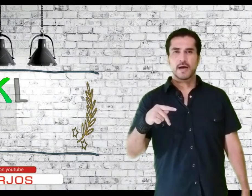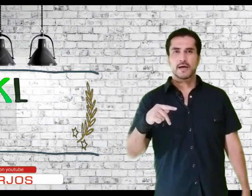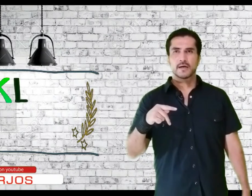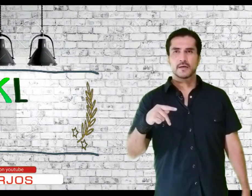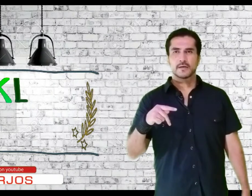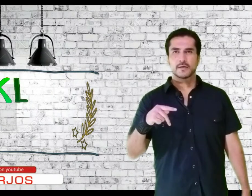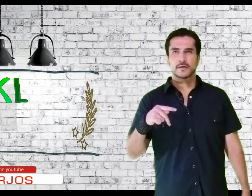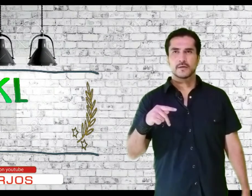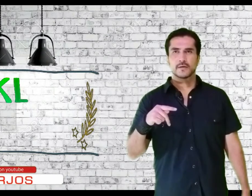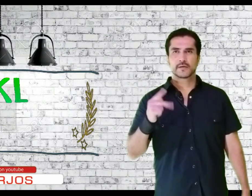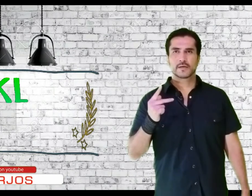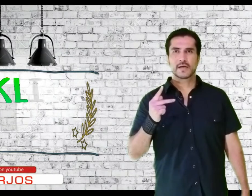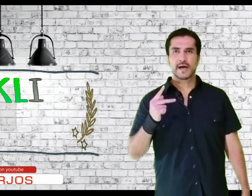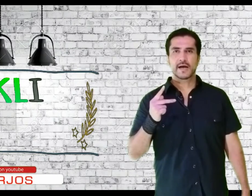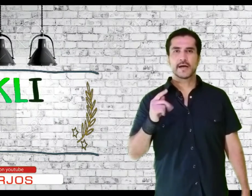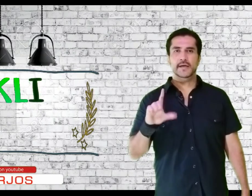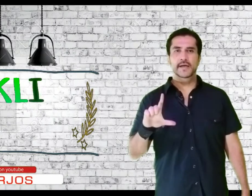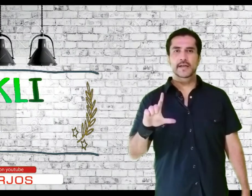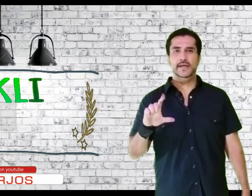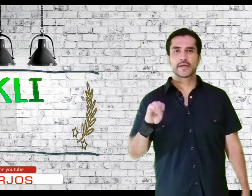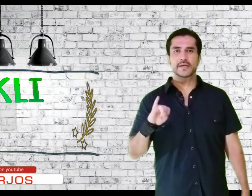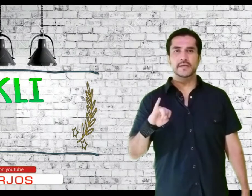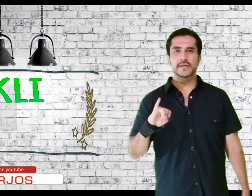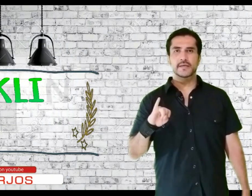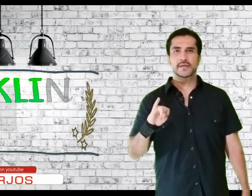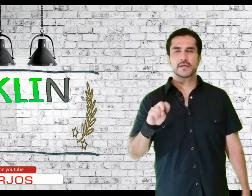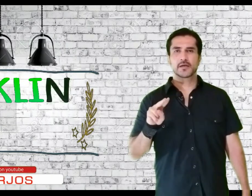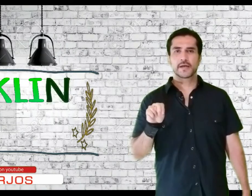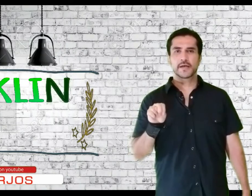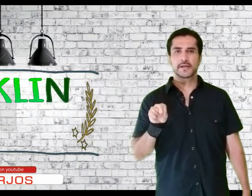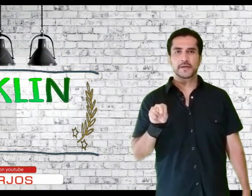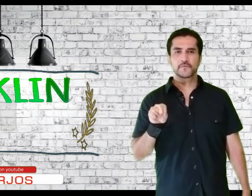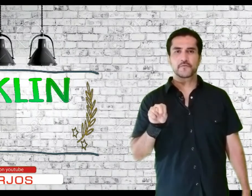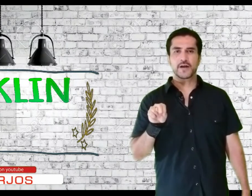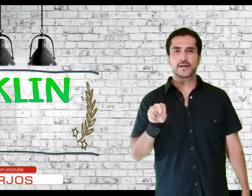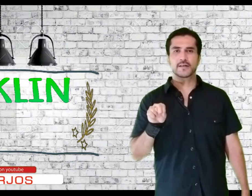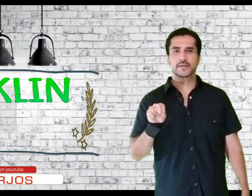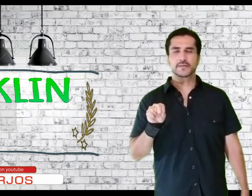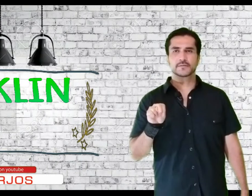K, K, L, I, N, Franklin.